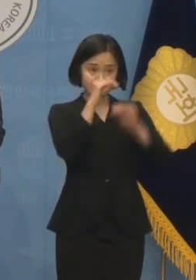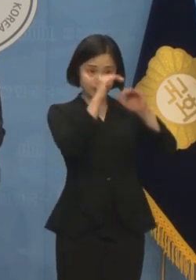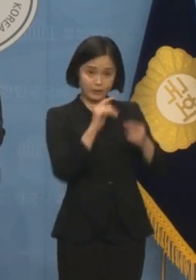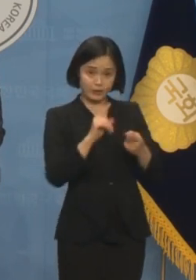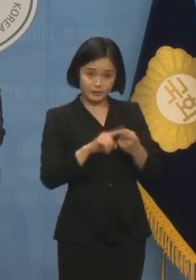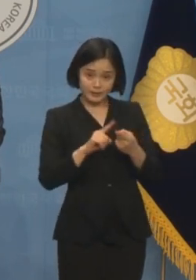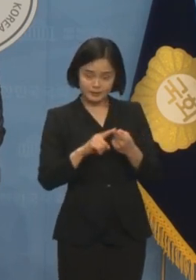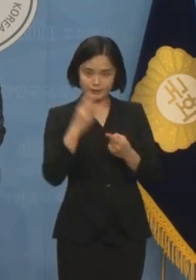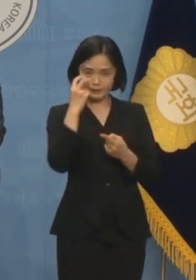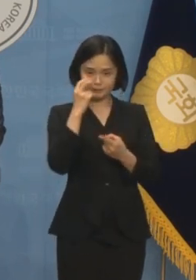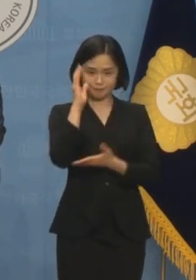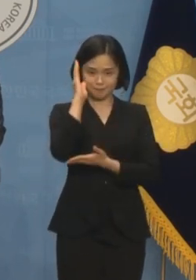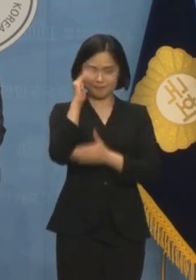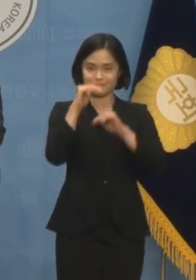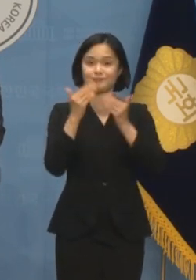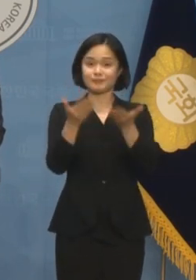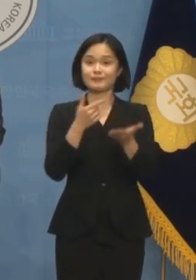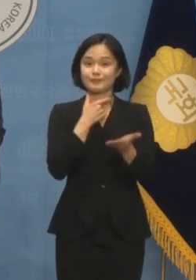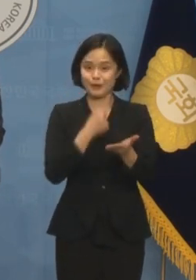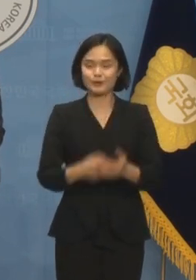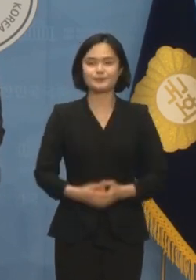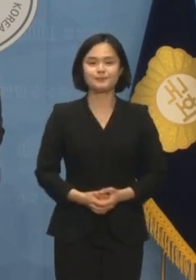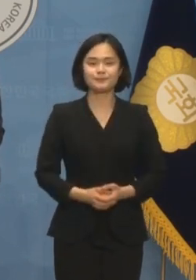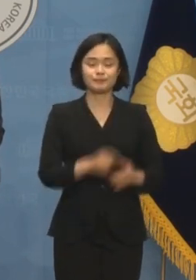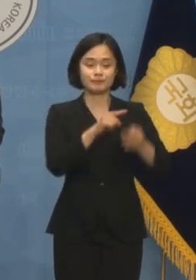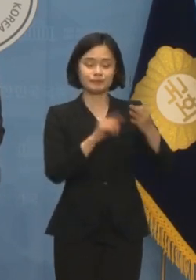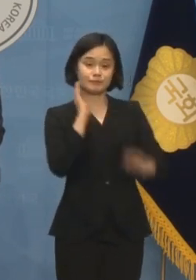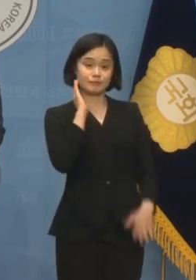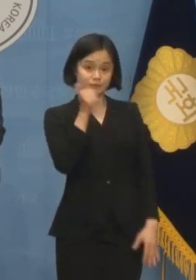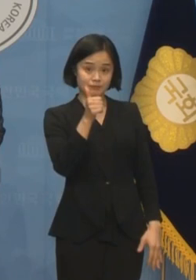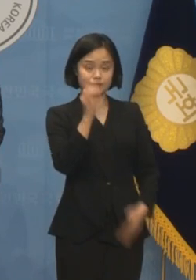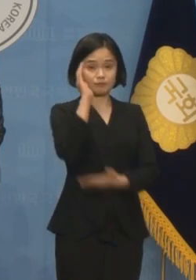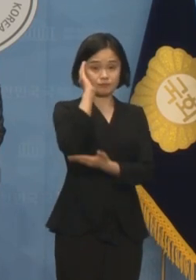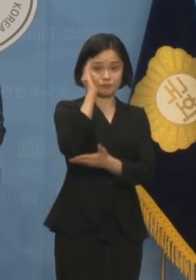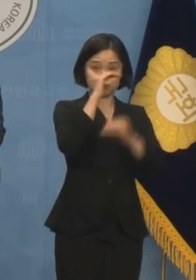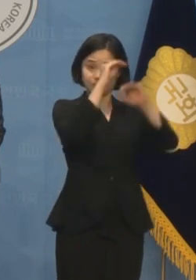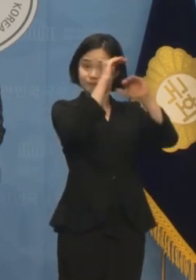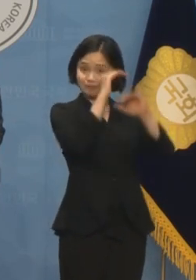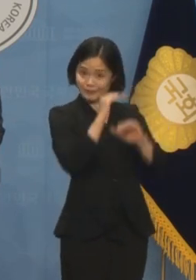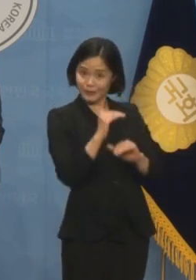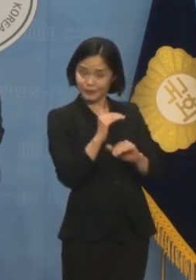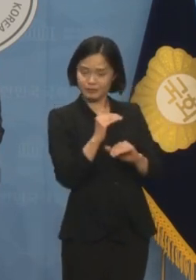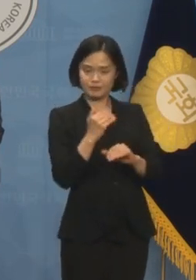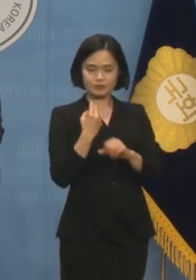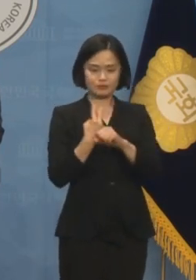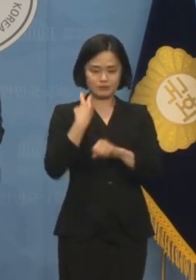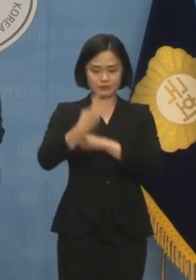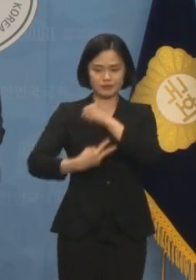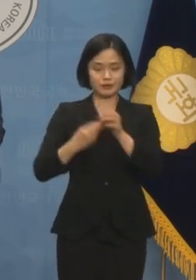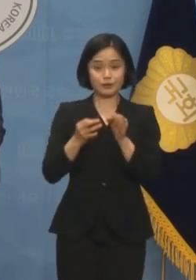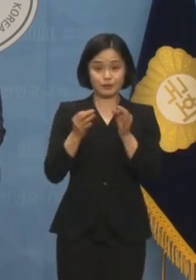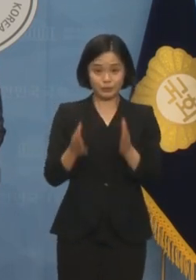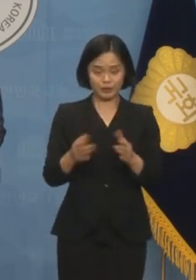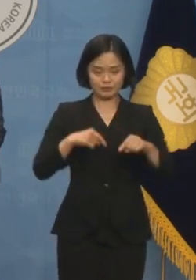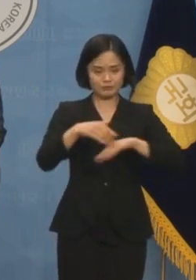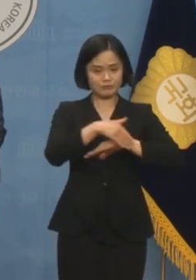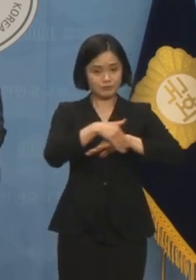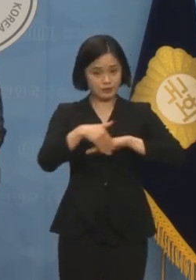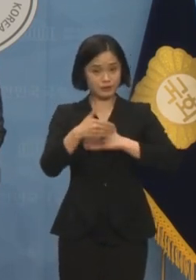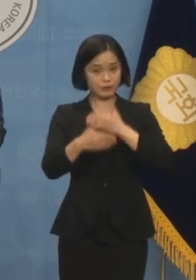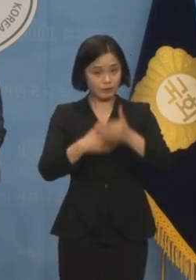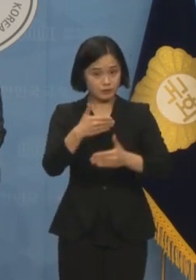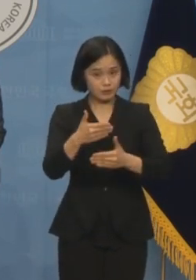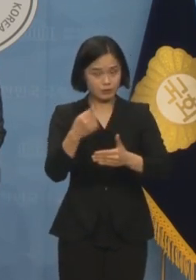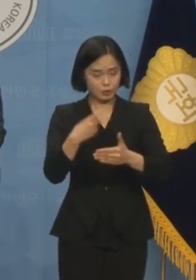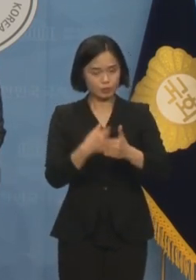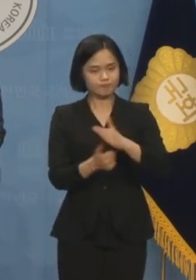시작하겠습니다. 윤석열 대통령이 기자회견을 통해 지난 2년간의 정책 과정과